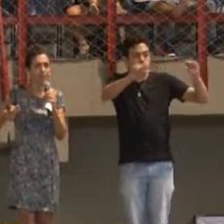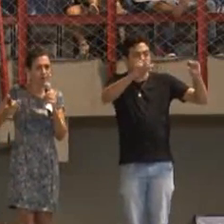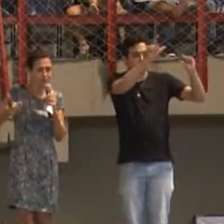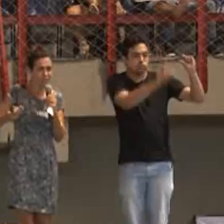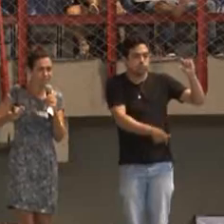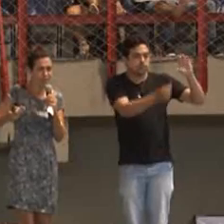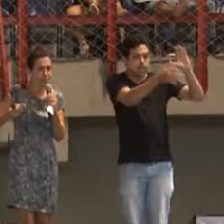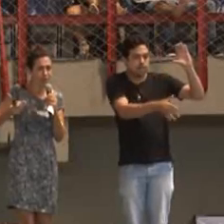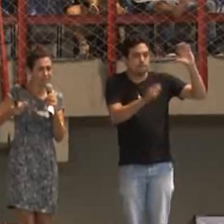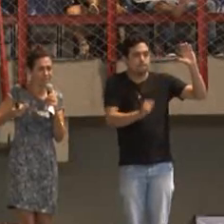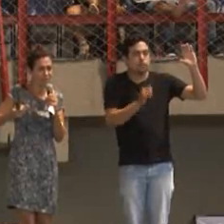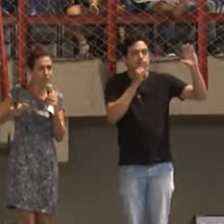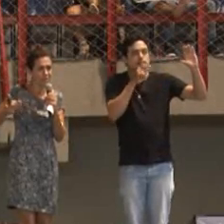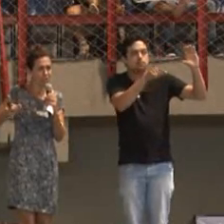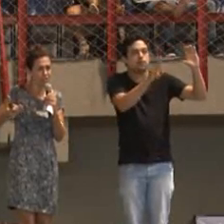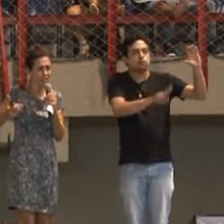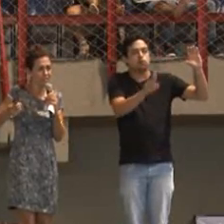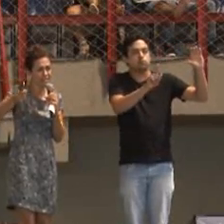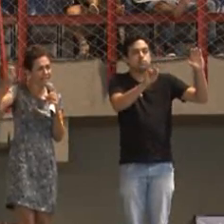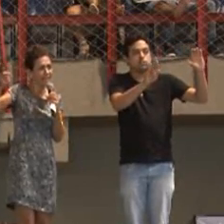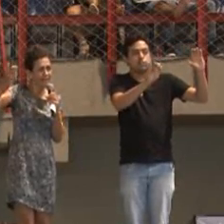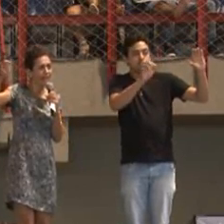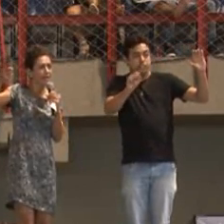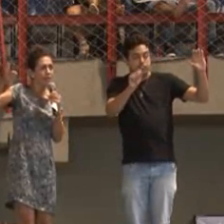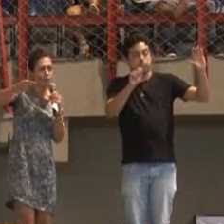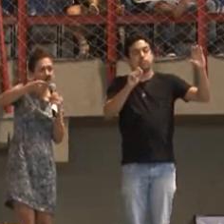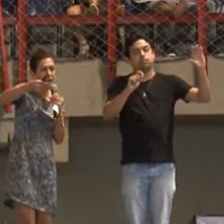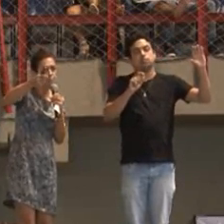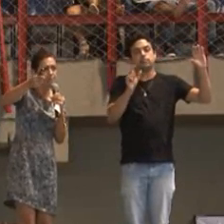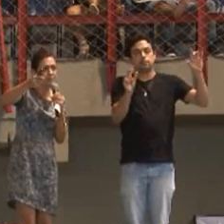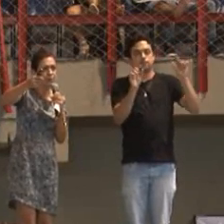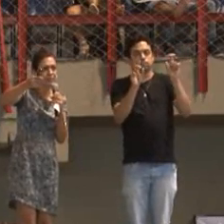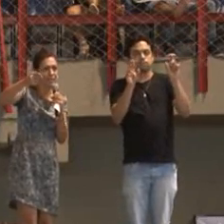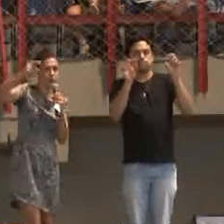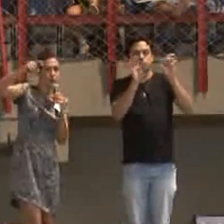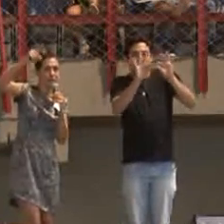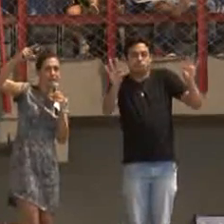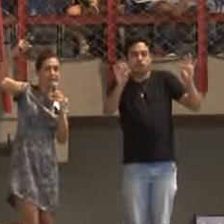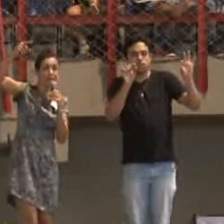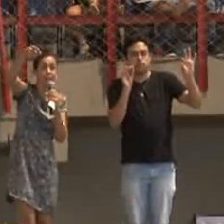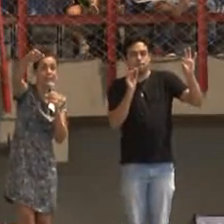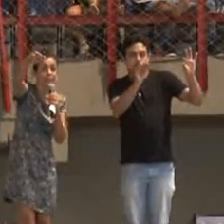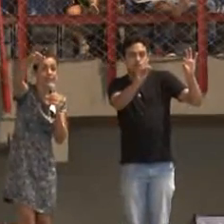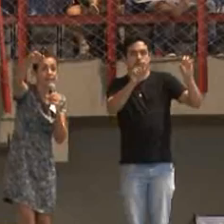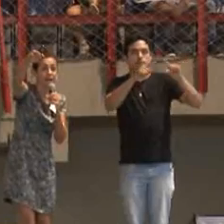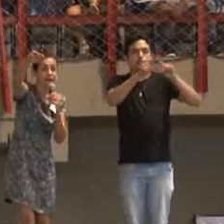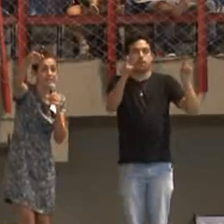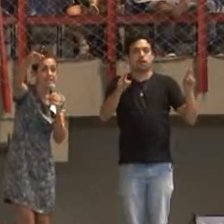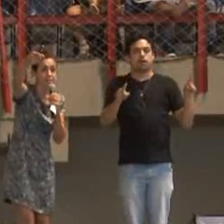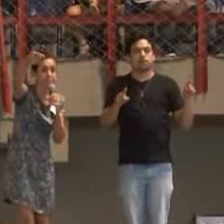Você pode dizer que o adolescente usa gírias e até colocar uma no seu texto. Entre